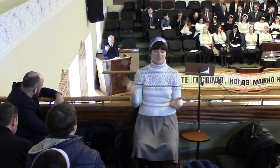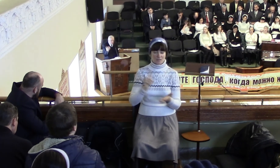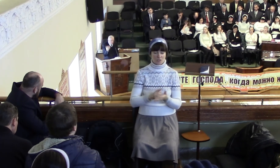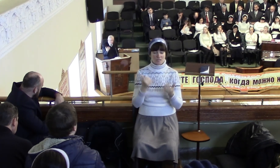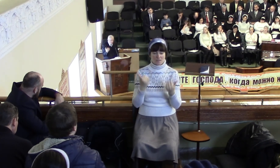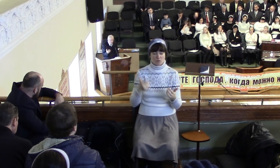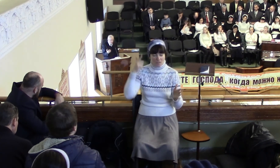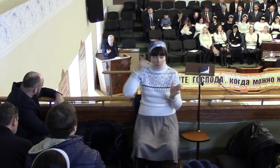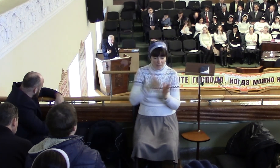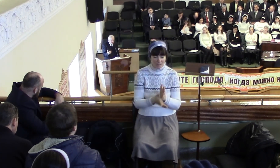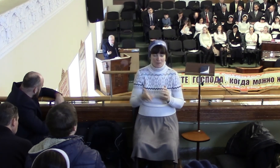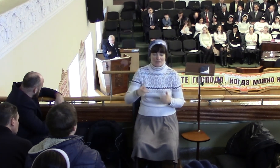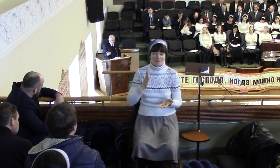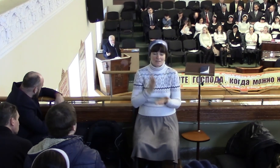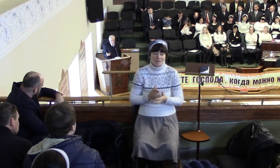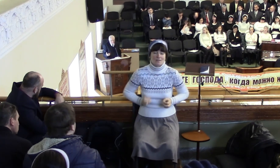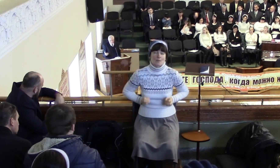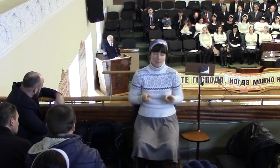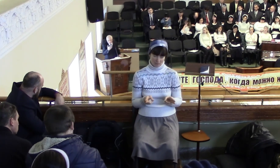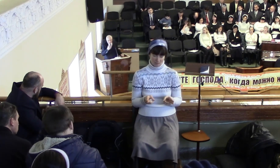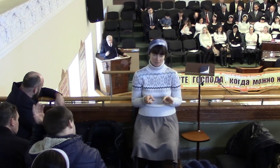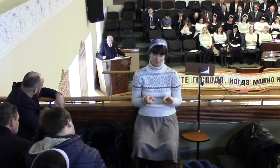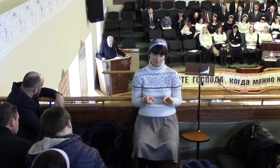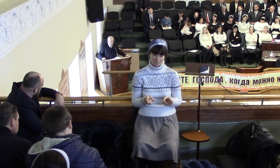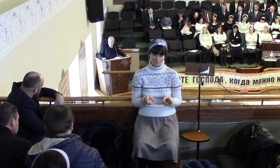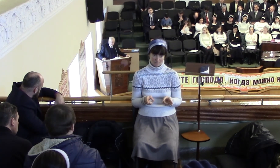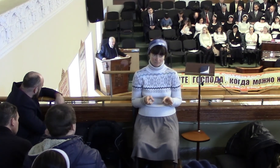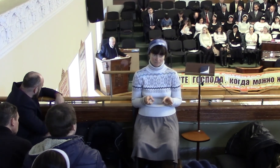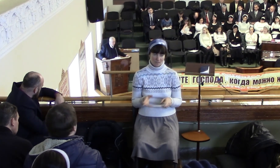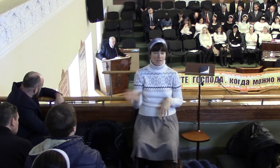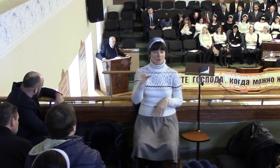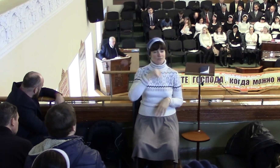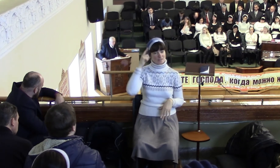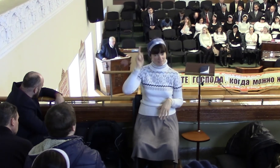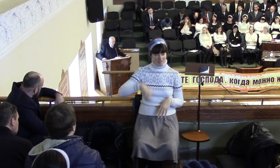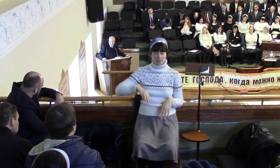опасность. Откуда она приходит. Вы все знаете, что такое термос, да?